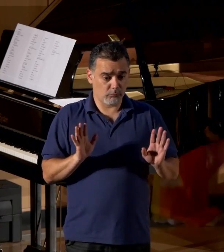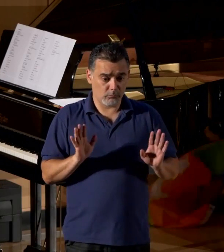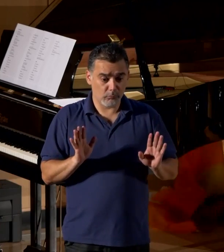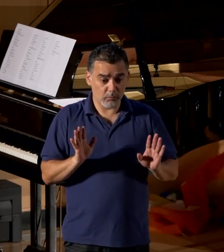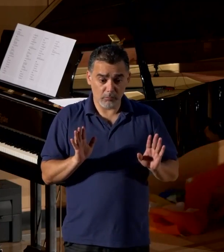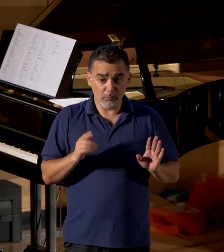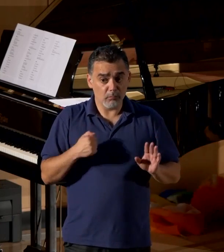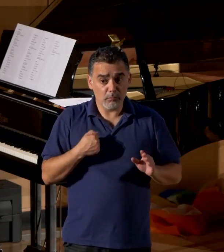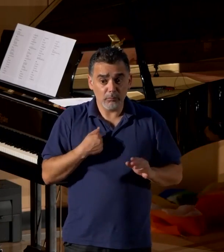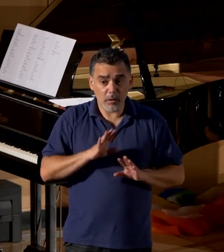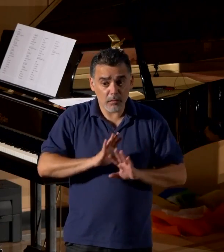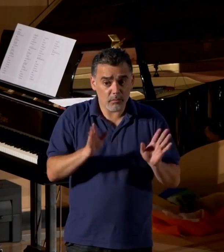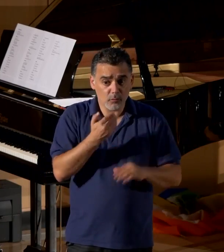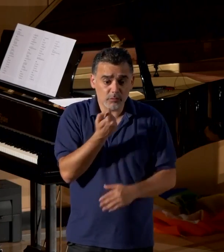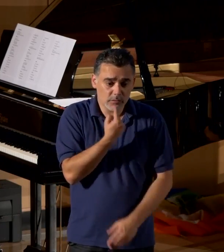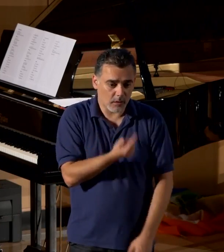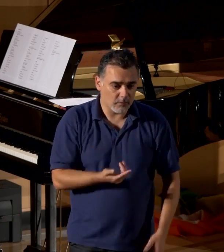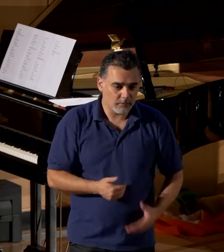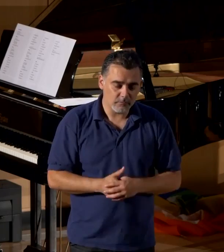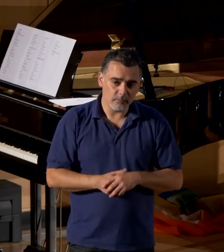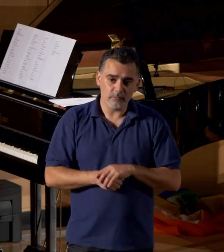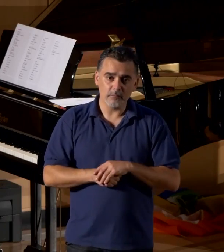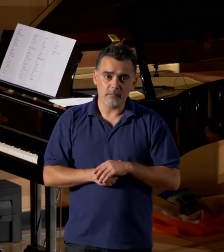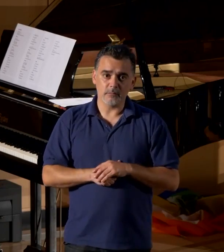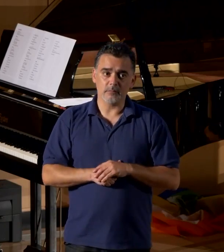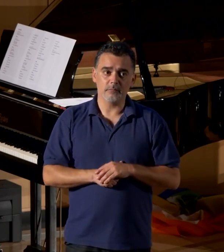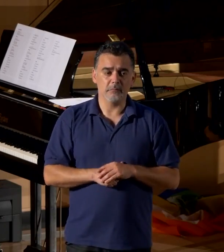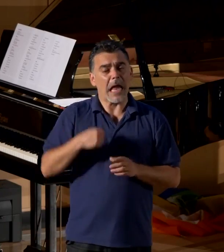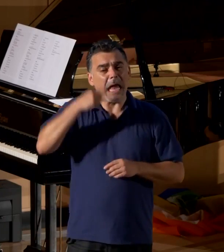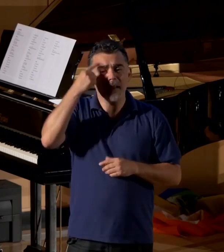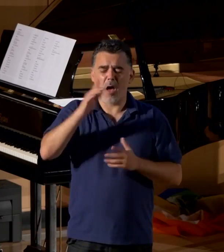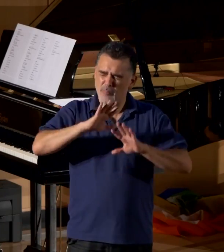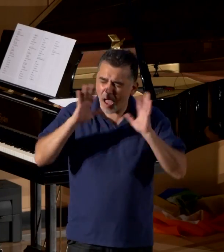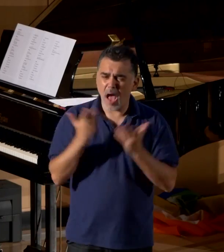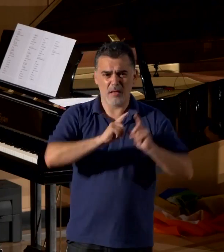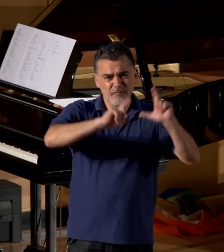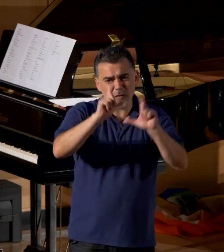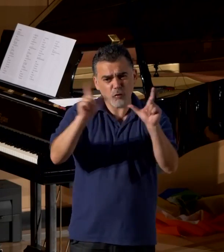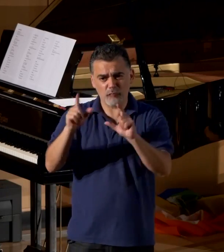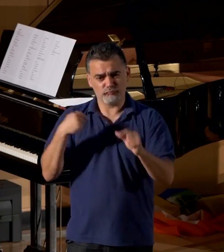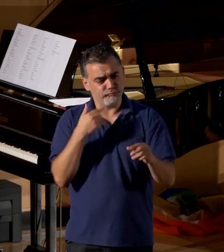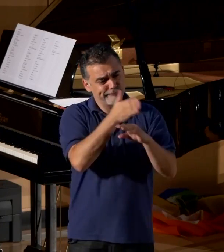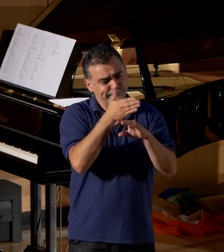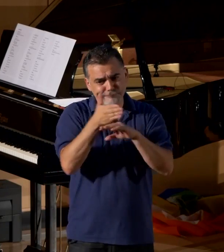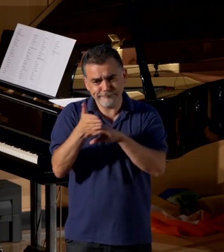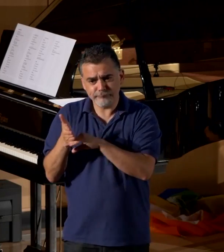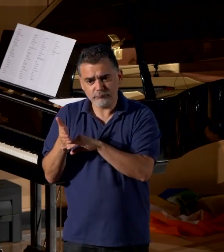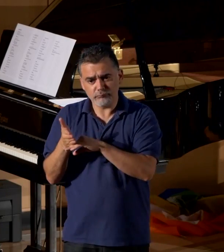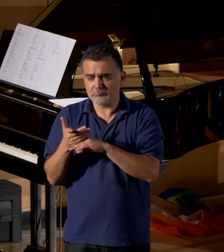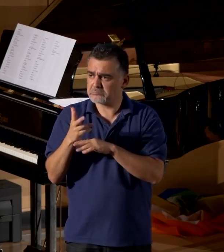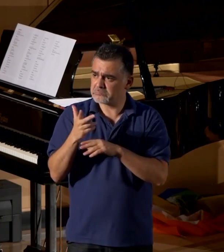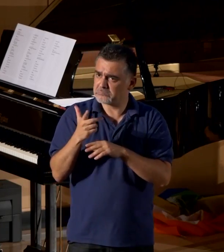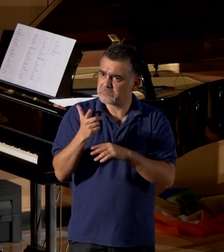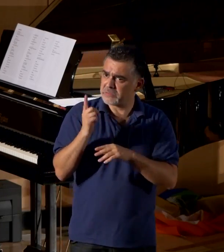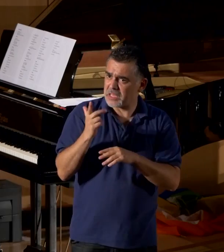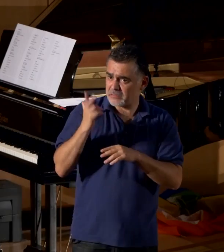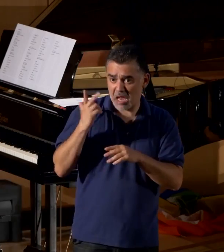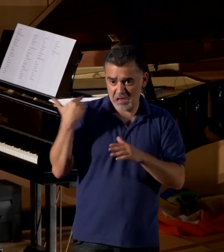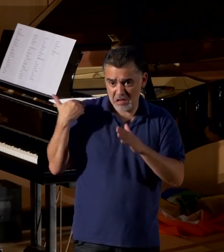so, sondern, und das zeigen wir, glaube ich, auch auf allen Veranstaltungen, die wir in den letzten mindestens 2 bis 3 Jahren